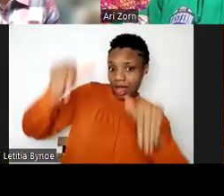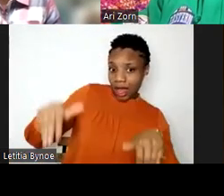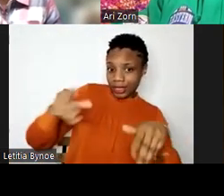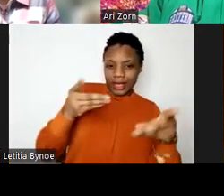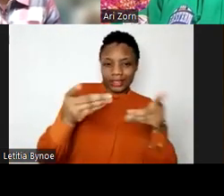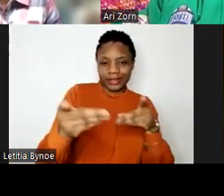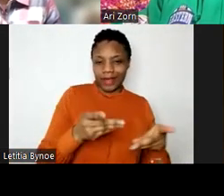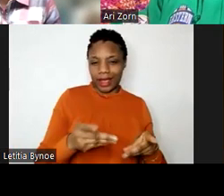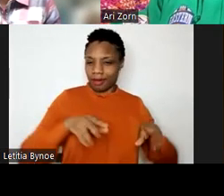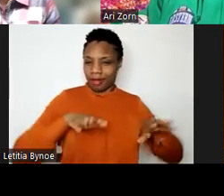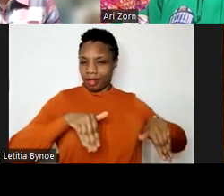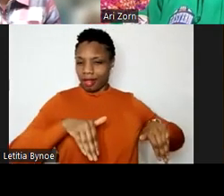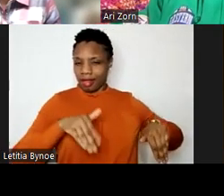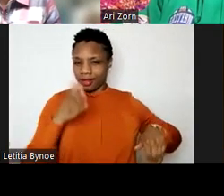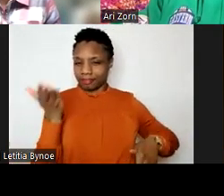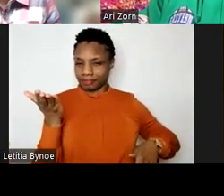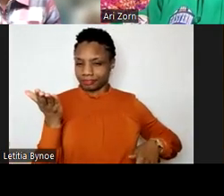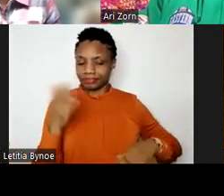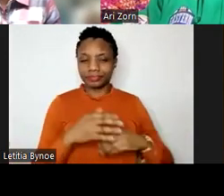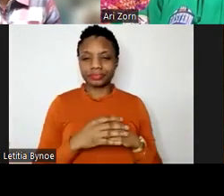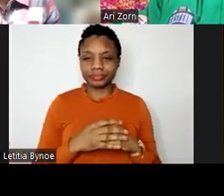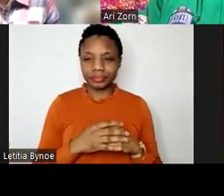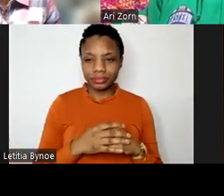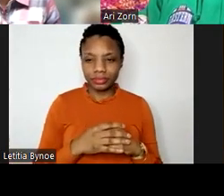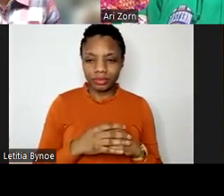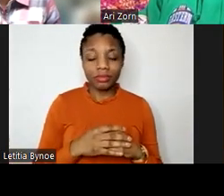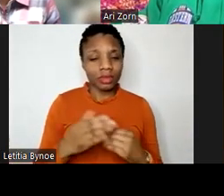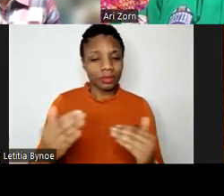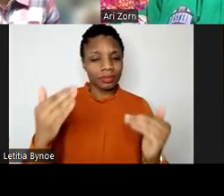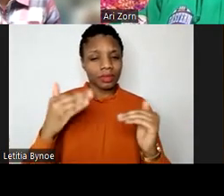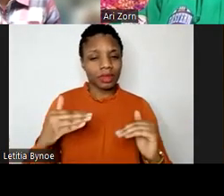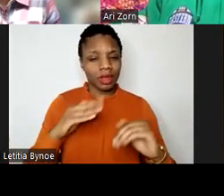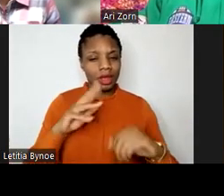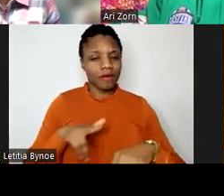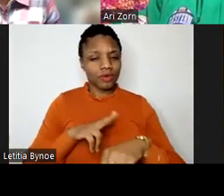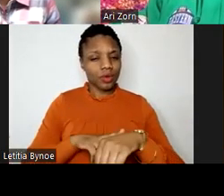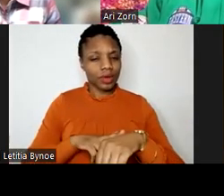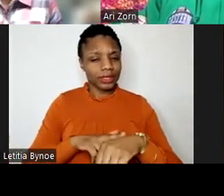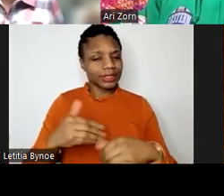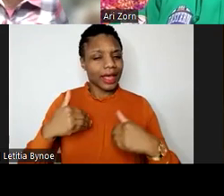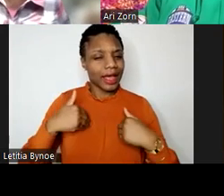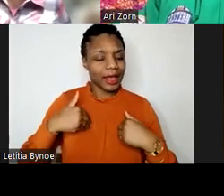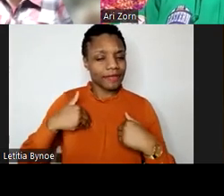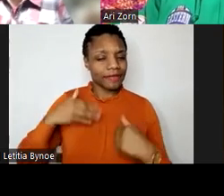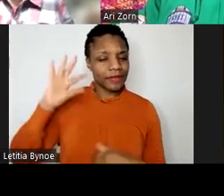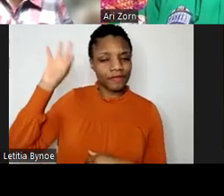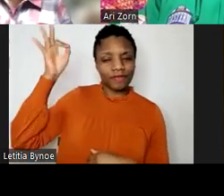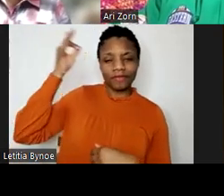O tal vez no es justo tener una discusión de una definición que tod no se ha aceptado por el